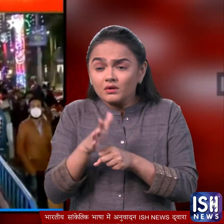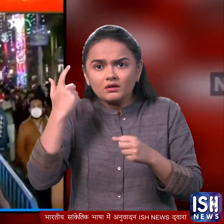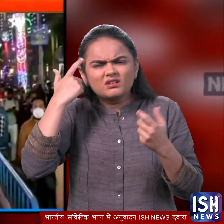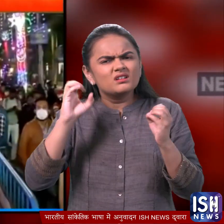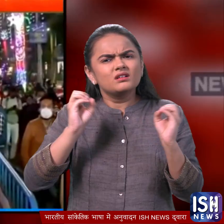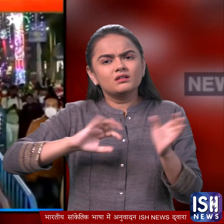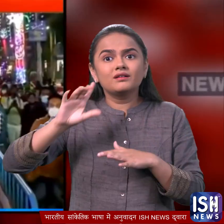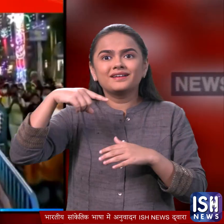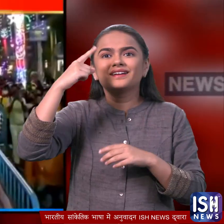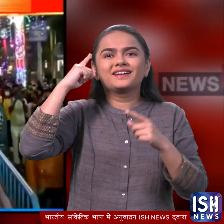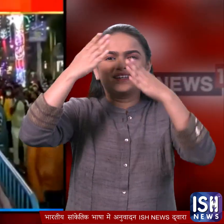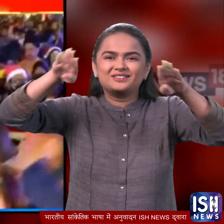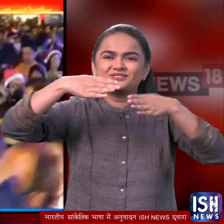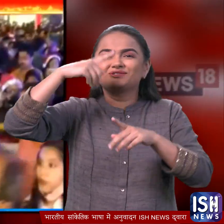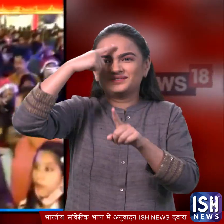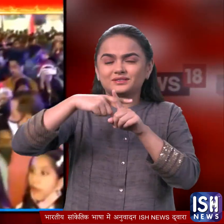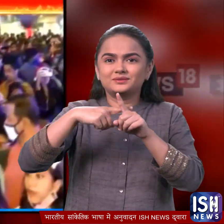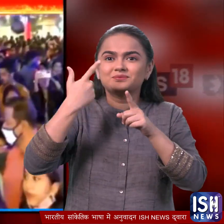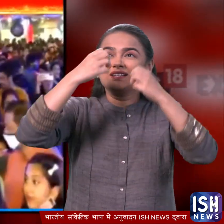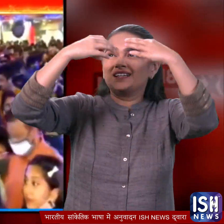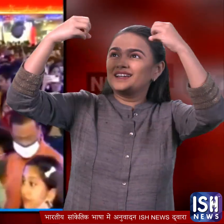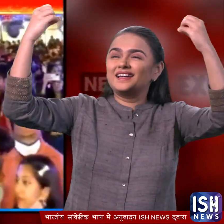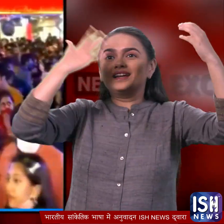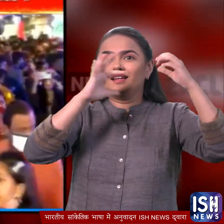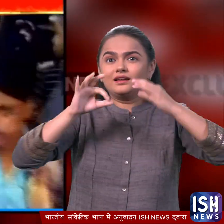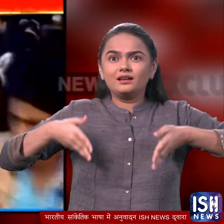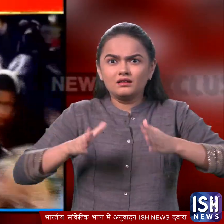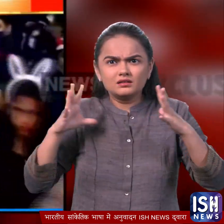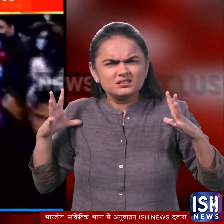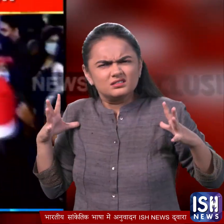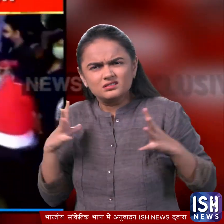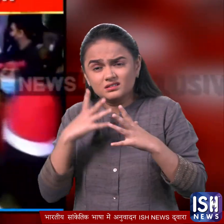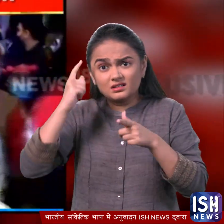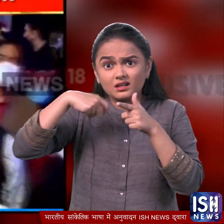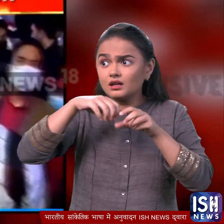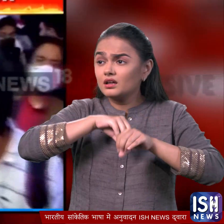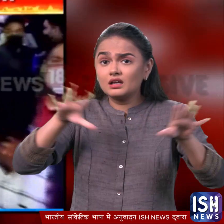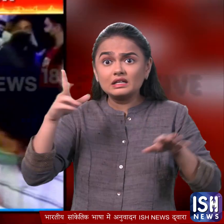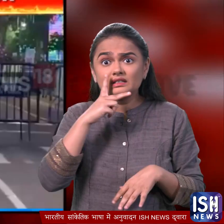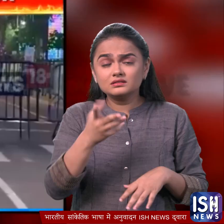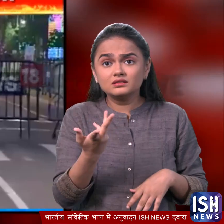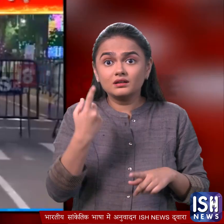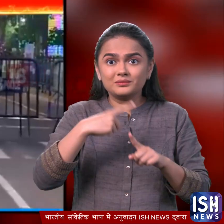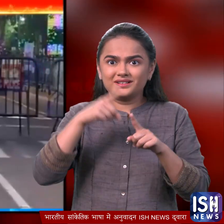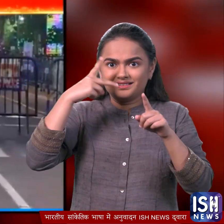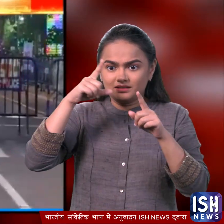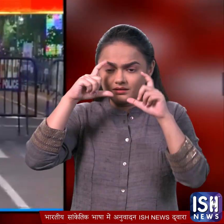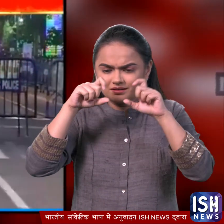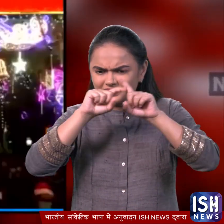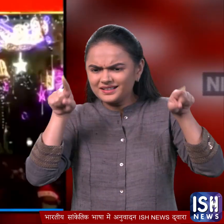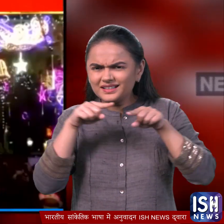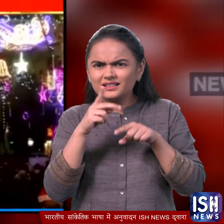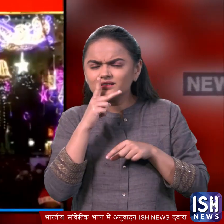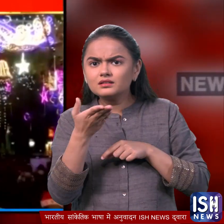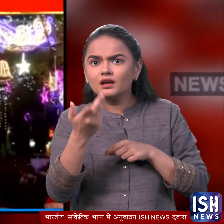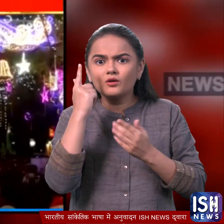और वहां 2 दिन पहले क्रिसमस का जश्न मनाने के लिए सड़कों पर भारी भीड़ जुट गई थी, जिसका वीडियो सोशल मीडिया पर वायरल हो गया। सामने आई तस्वीर में दिखा